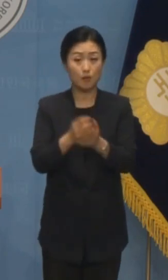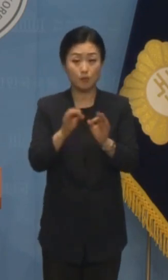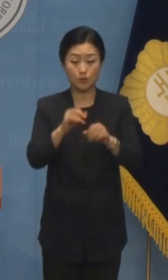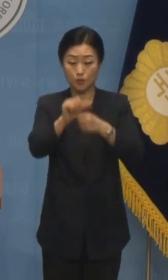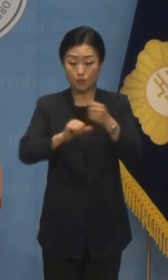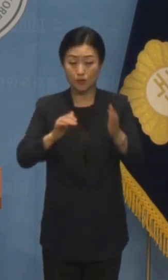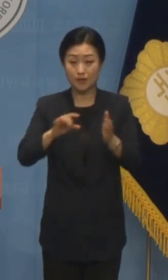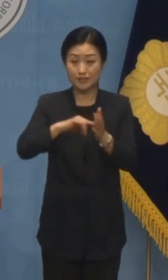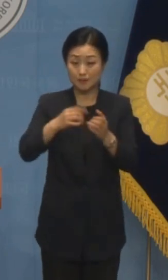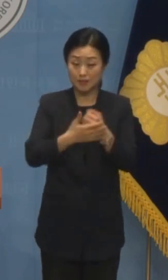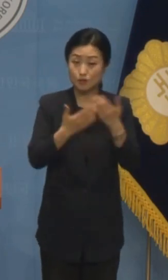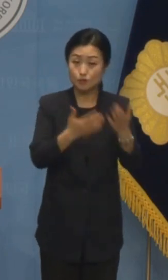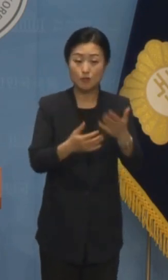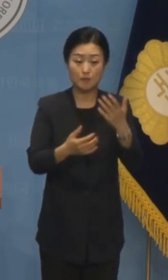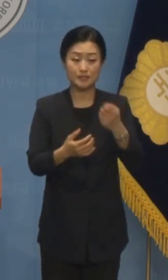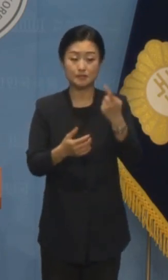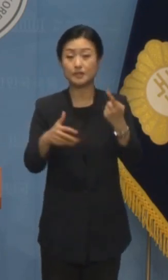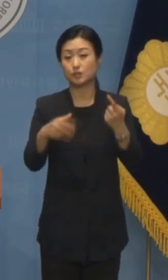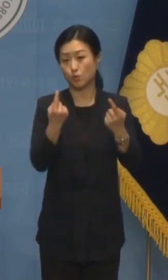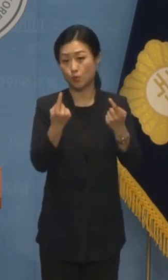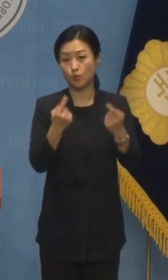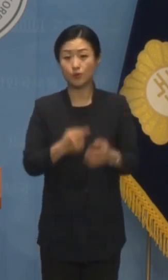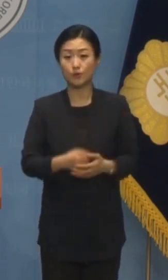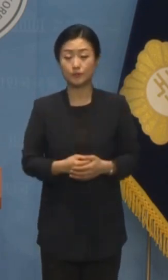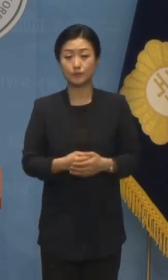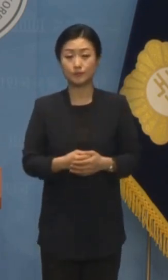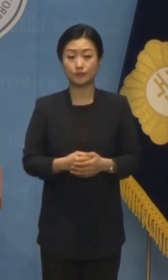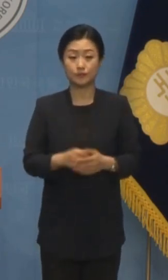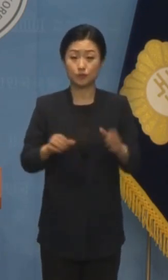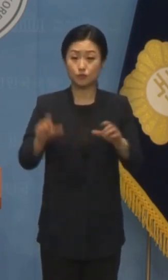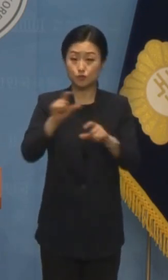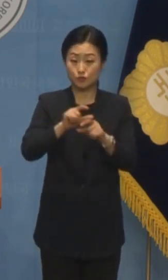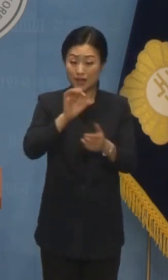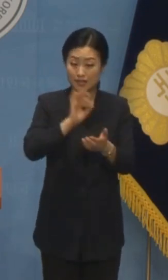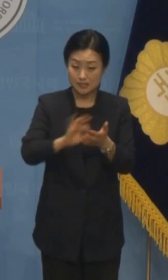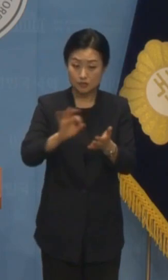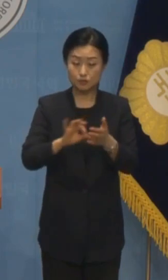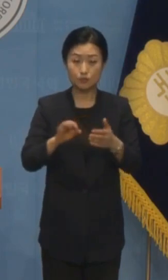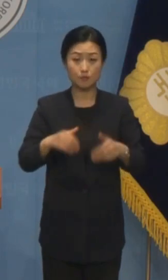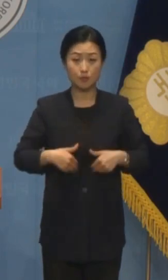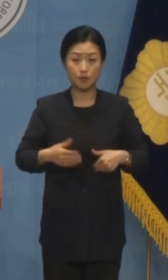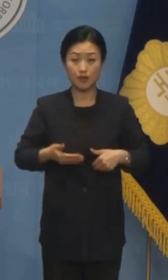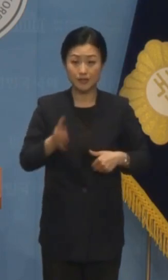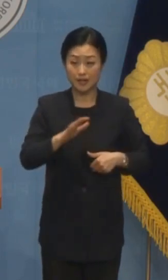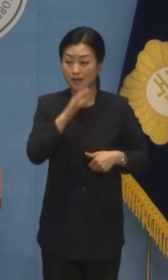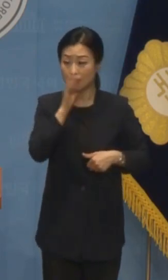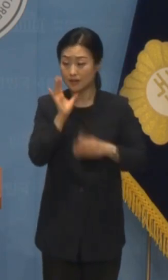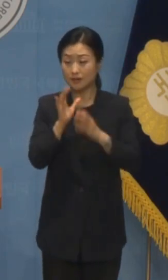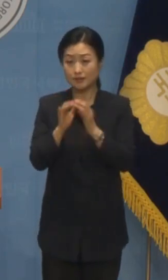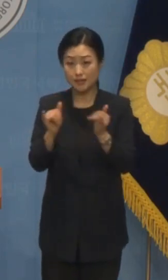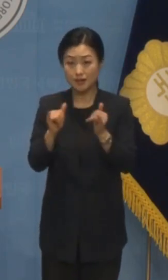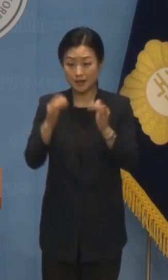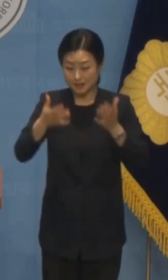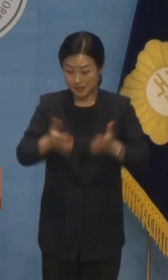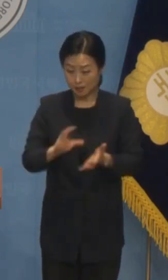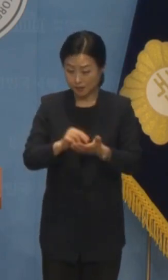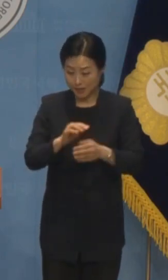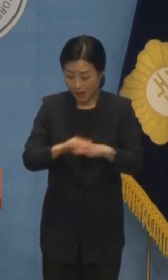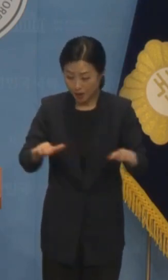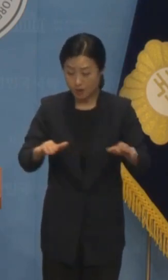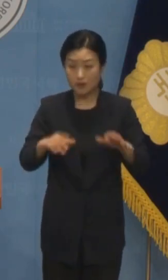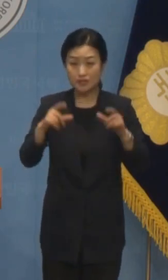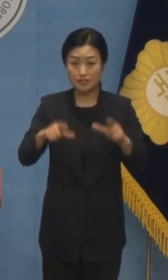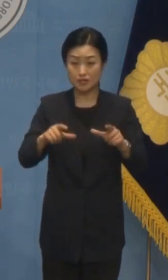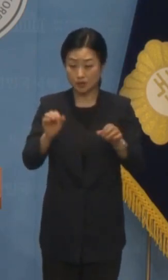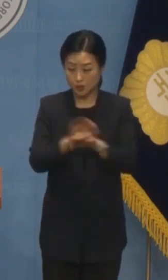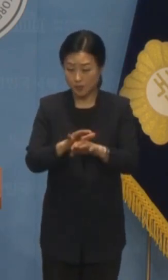5년간 감세 규모가 81조 원입니다. 재정의 추가 지출 요인들이 고령화 초저출생 대응, 지역소멸